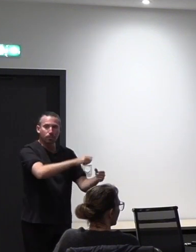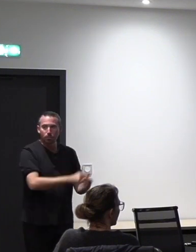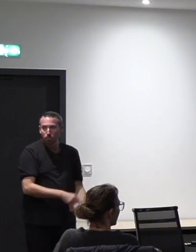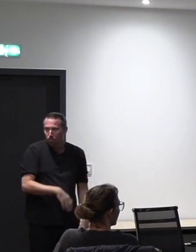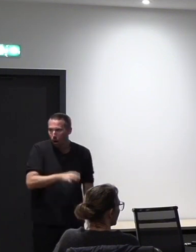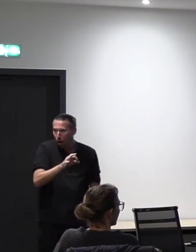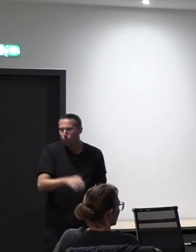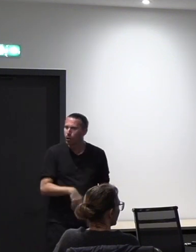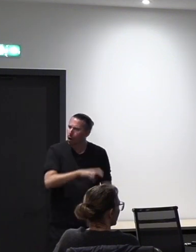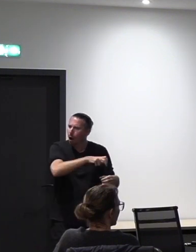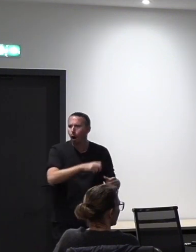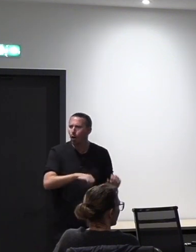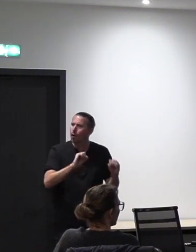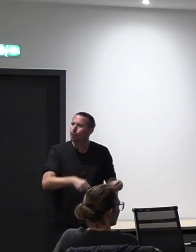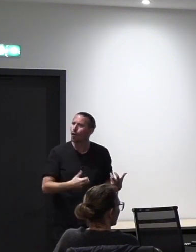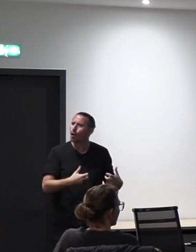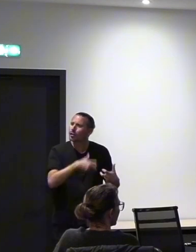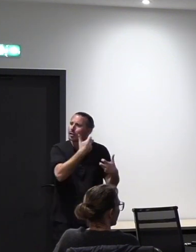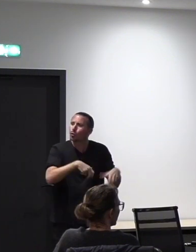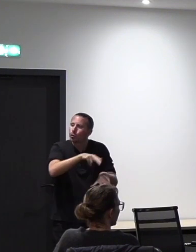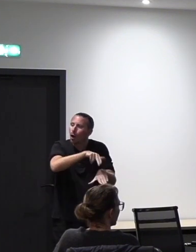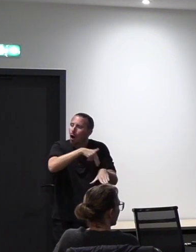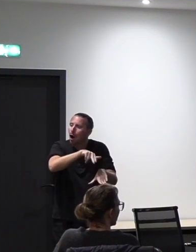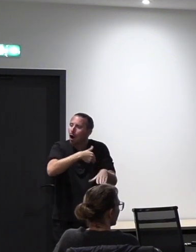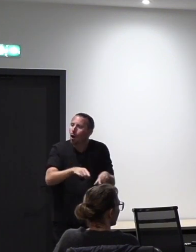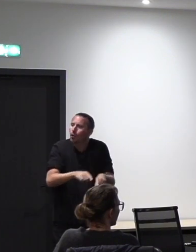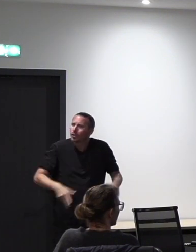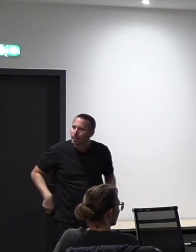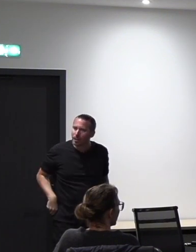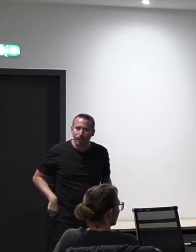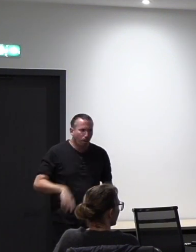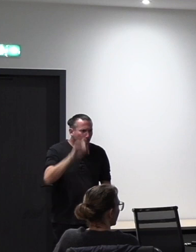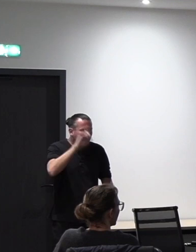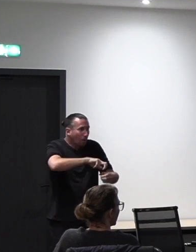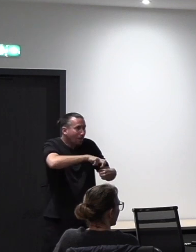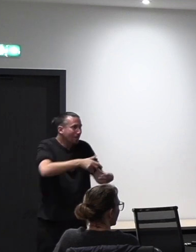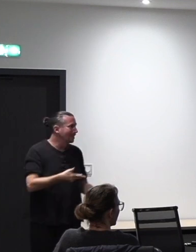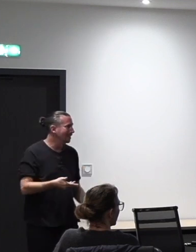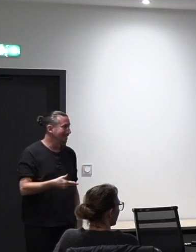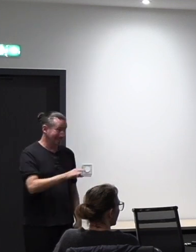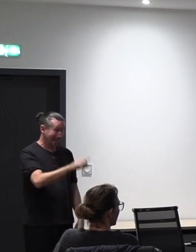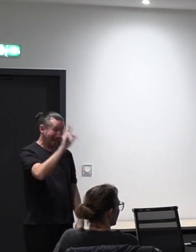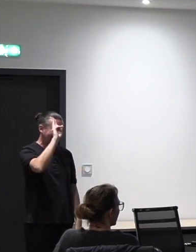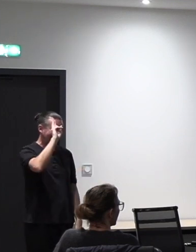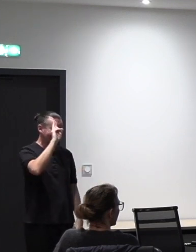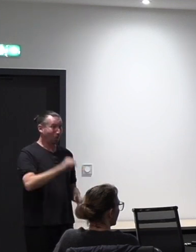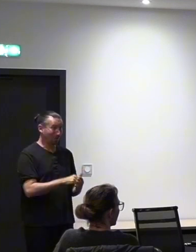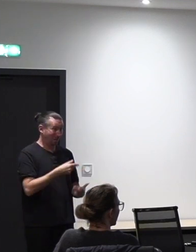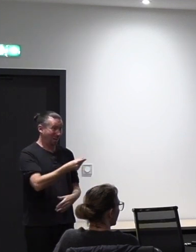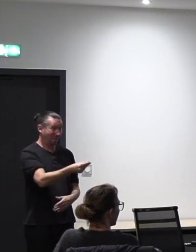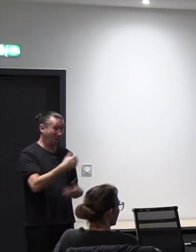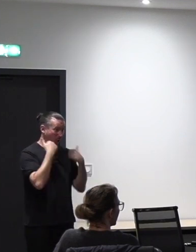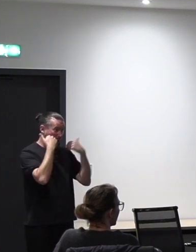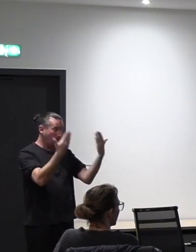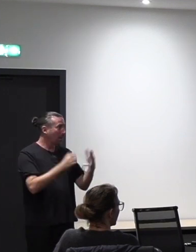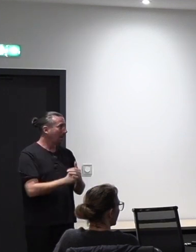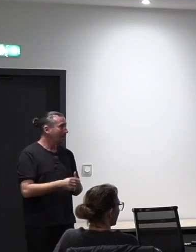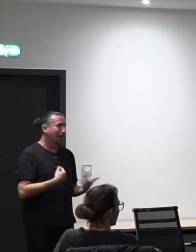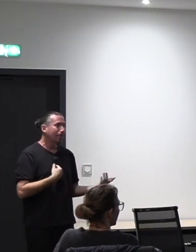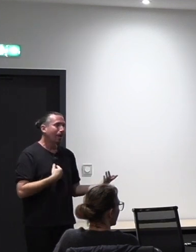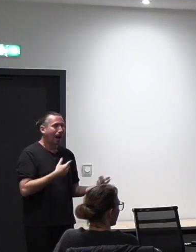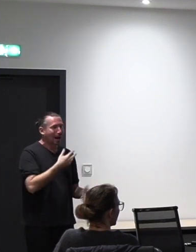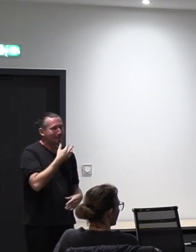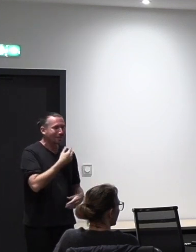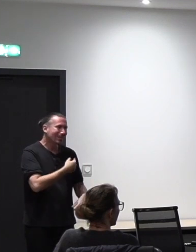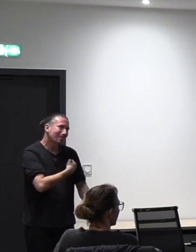je te fais les chaussures aussi, et puis qu'est-ce que tu veux quoi? Pourquoi je te l'ouvrirai ?» Il avait raison. En fait, je l'ai humilié parce qu'il a fallu que je lui dise « Mais je ne peux pas l'ouvrir